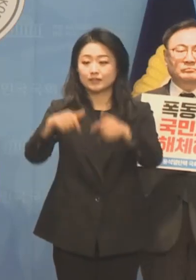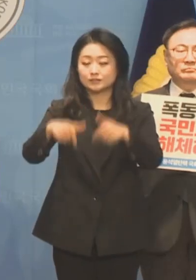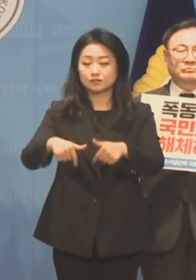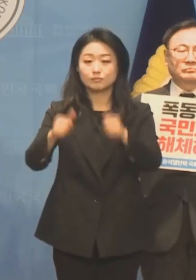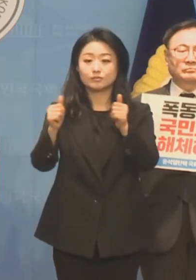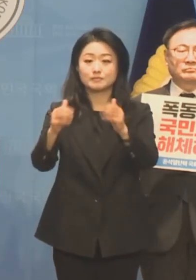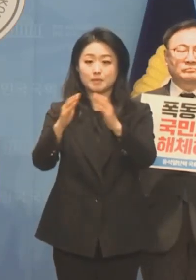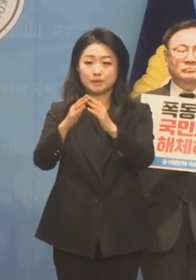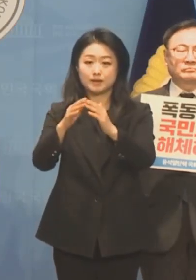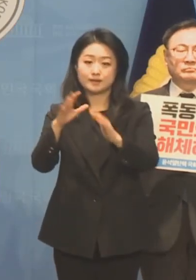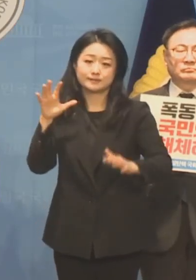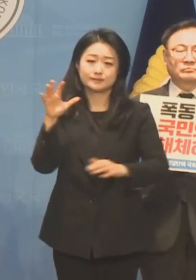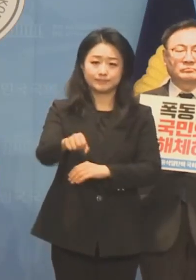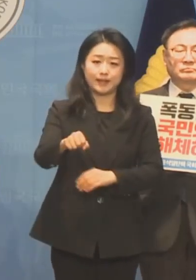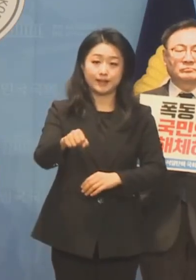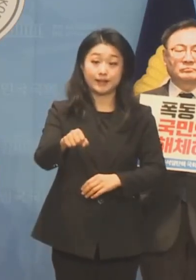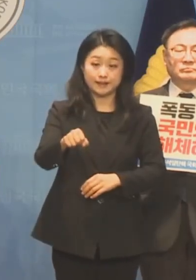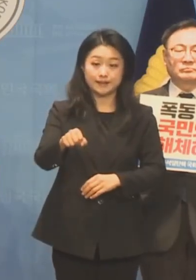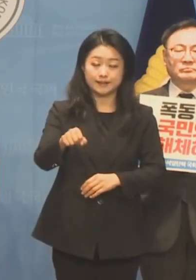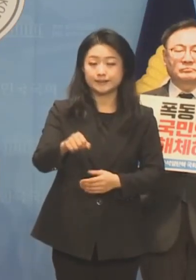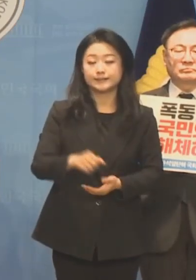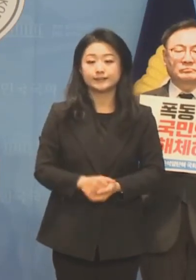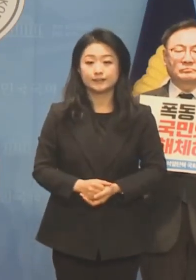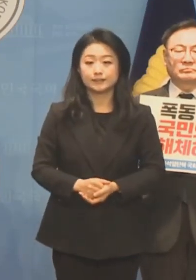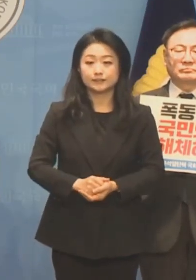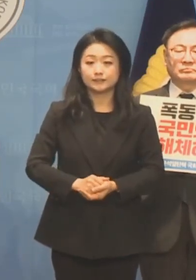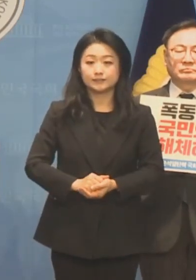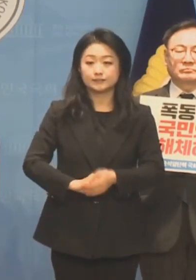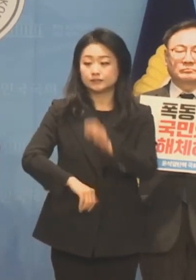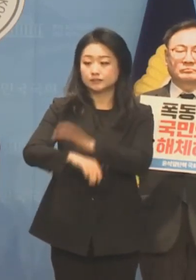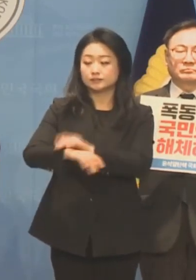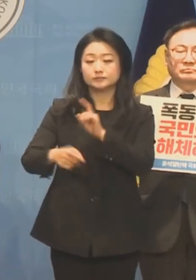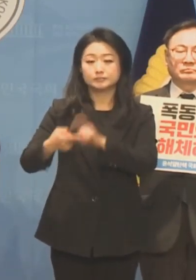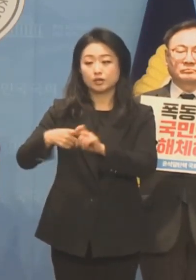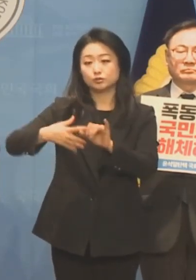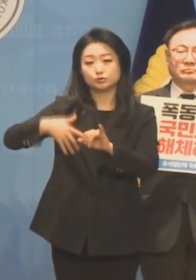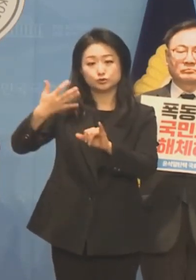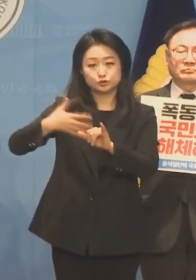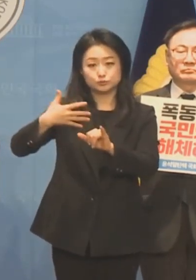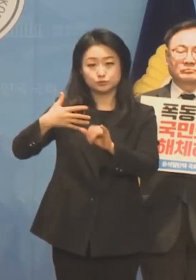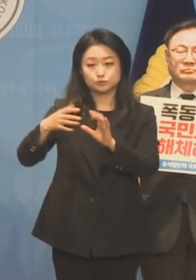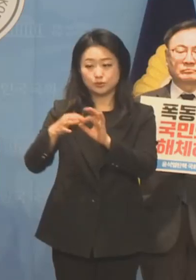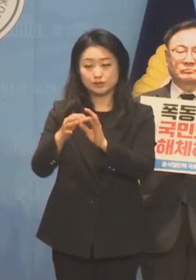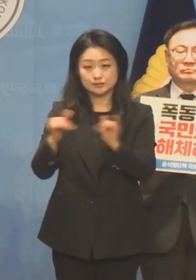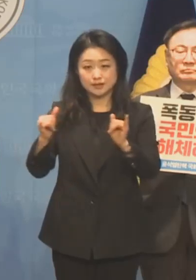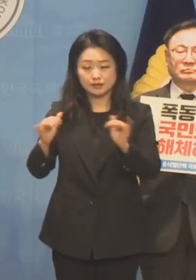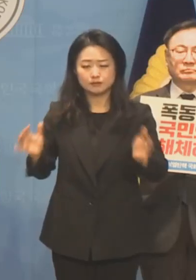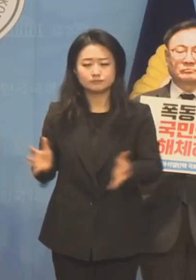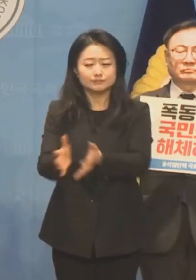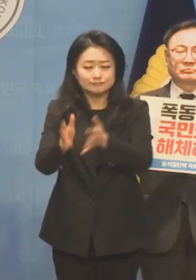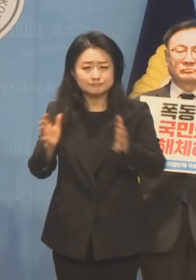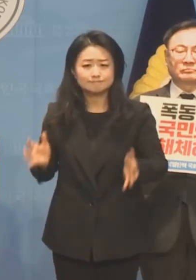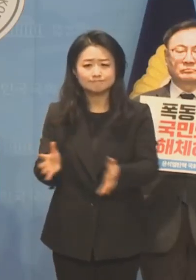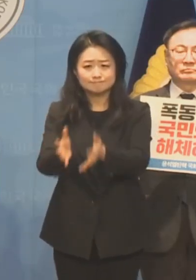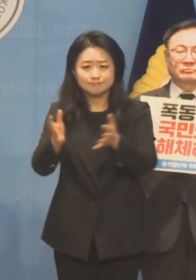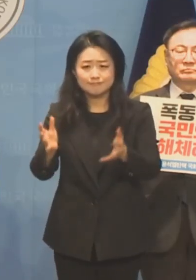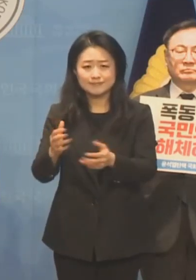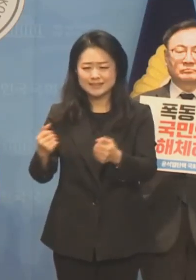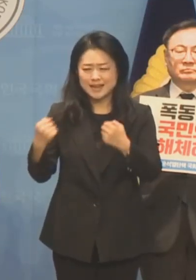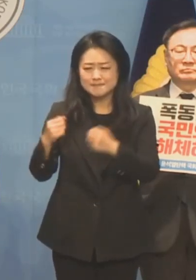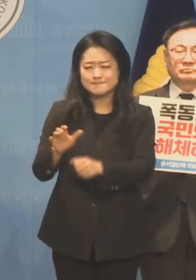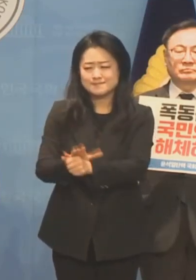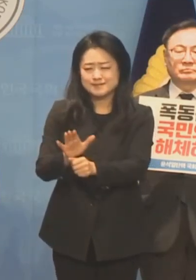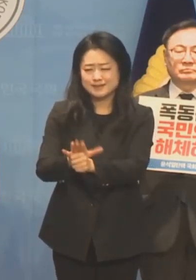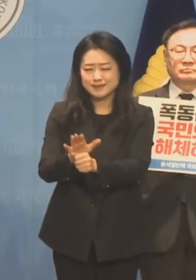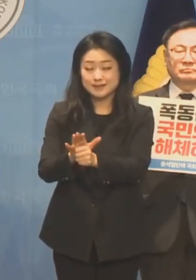서부지원 침탈입니다. 극우 세력들의 이런 준동을 지속적으로 응원하고